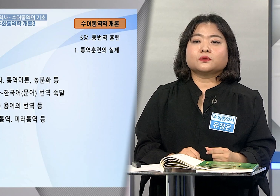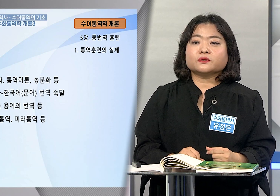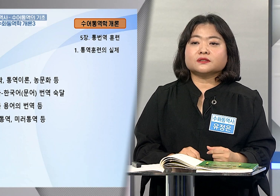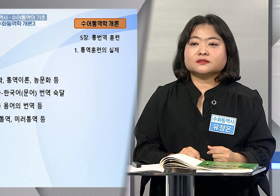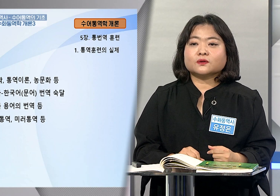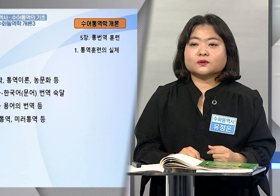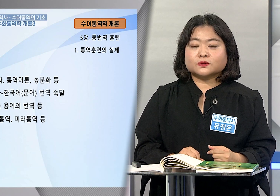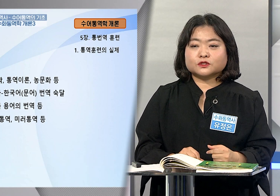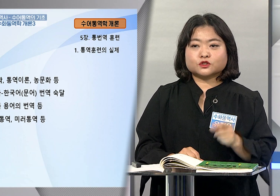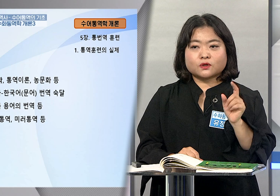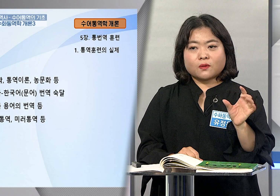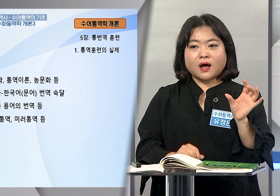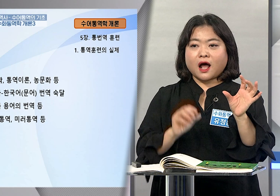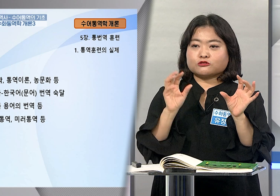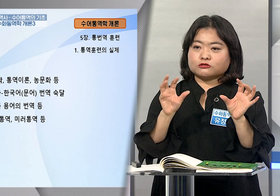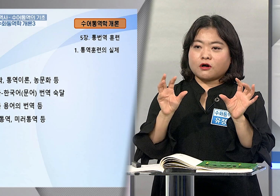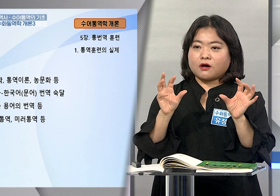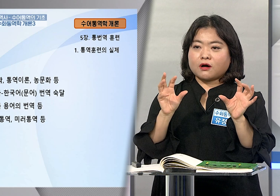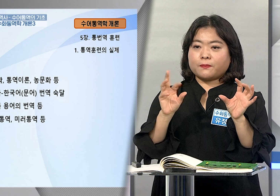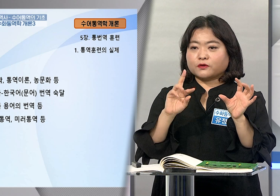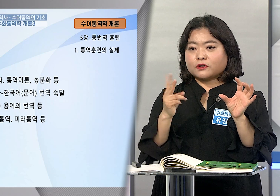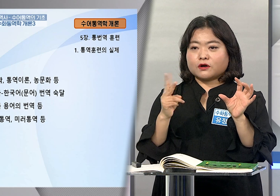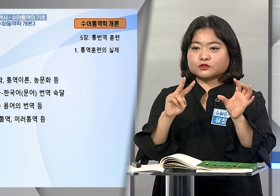통역 능력으로는 수화와 한국어, 번역,